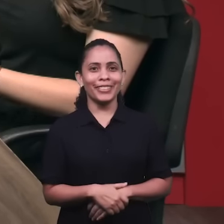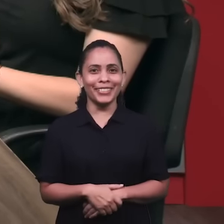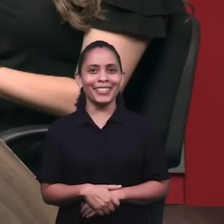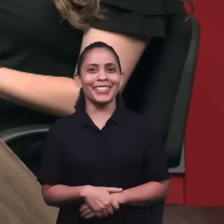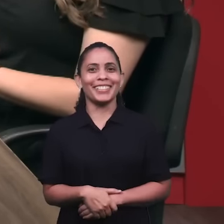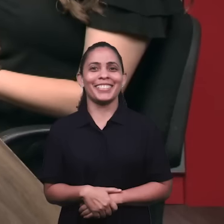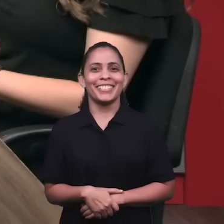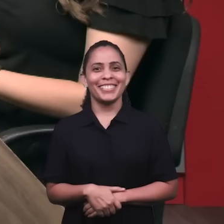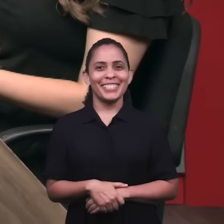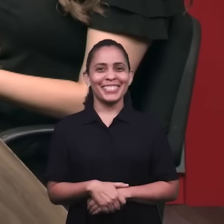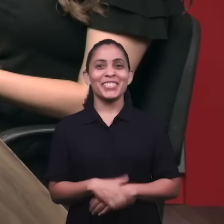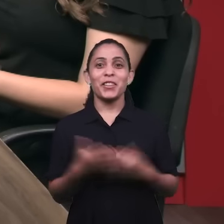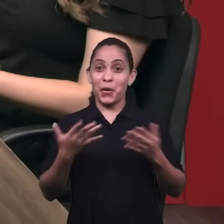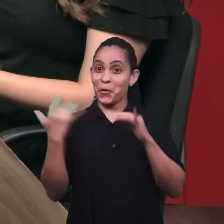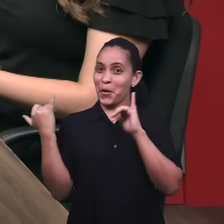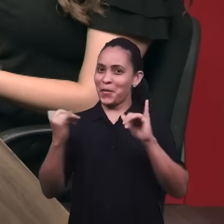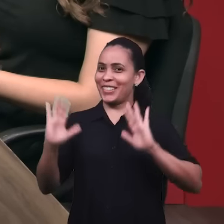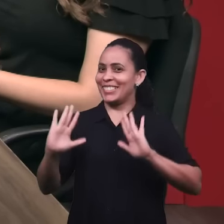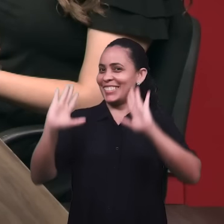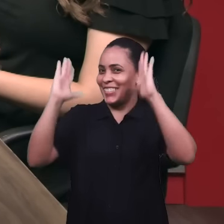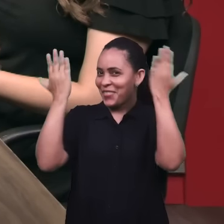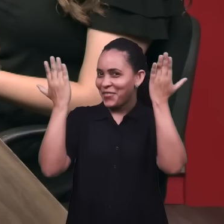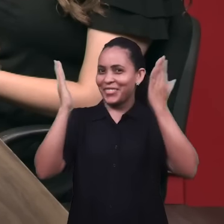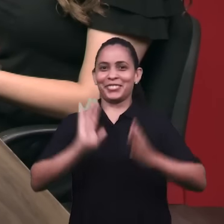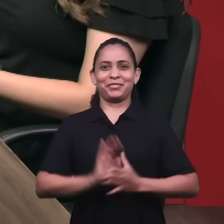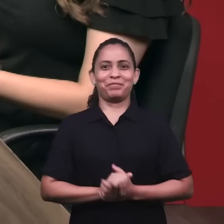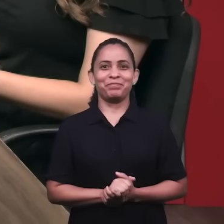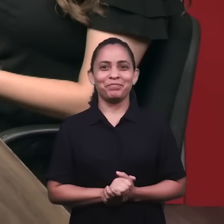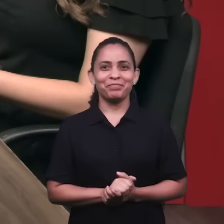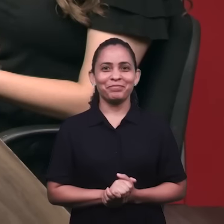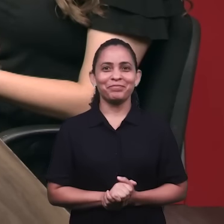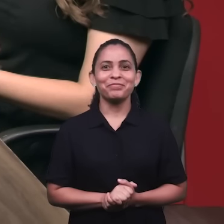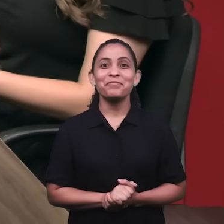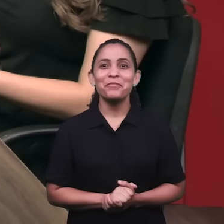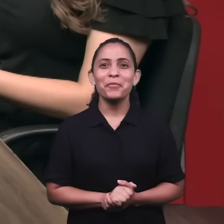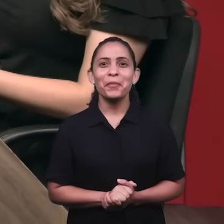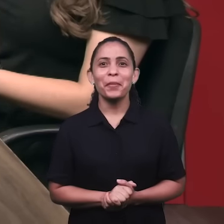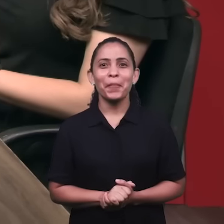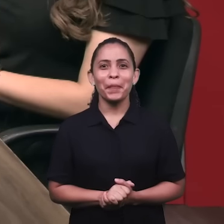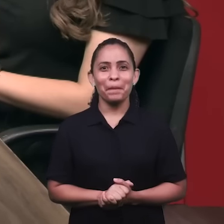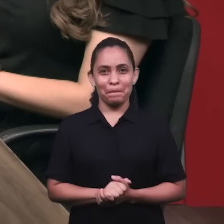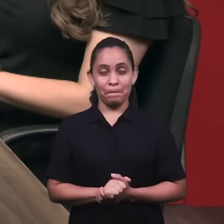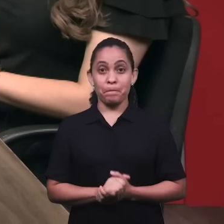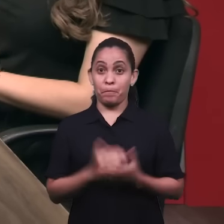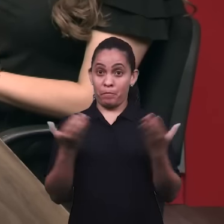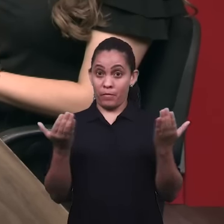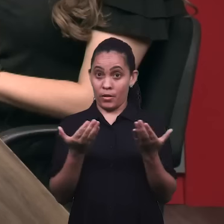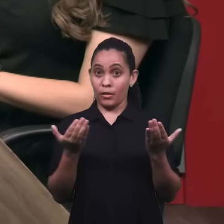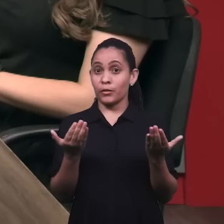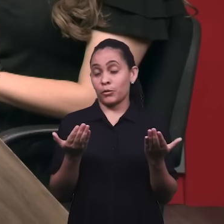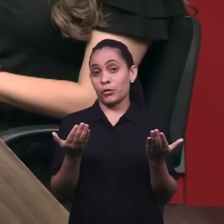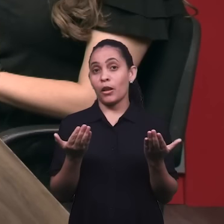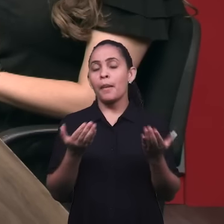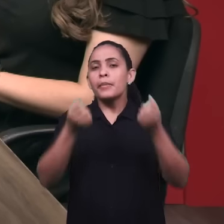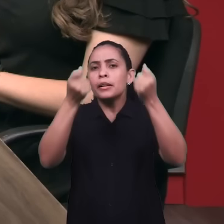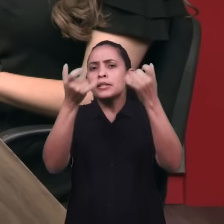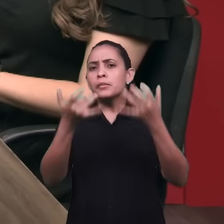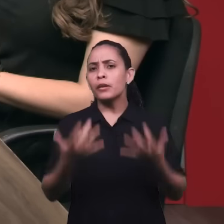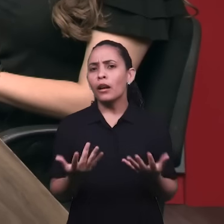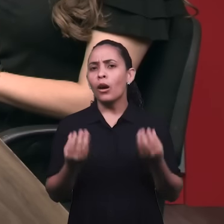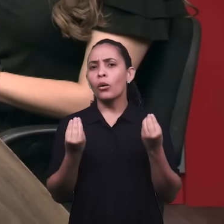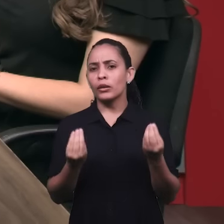Trombetas e Festa. A gente vem falando esse mês, né? Sim. Sobre essa festa. Às vezes tem alguém que está nos assistindo, que é a primeira vez que nos está nos assistindo aqui. Só para explicar o